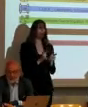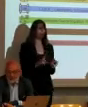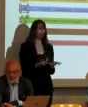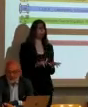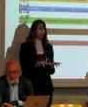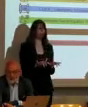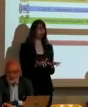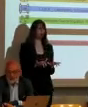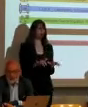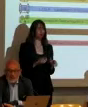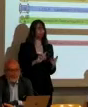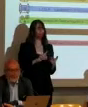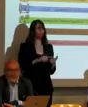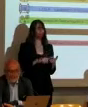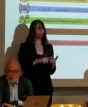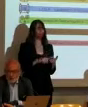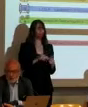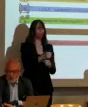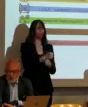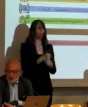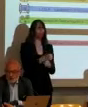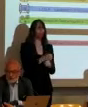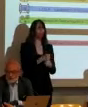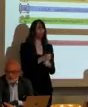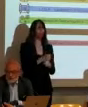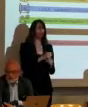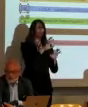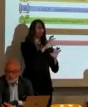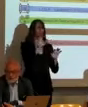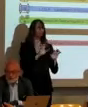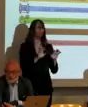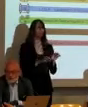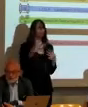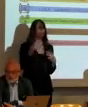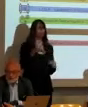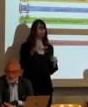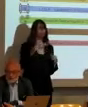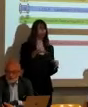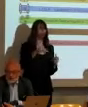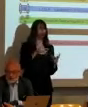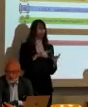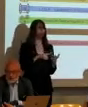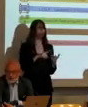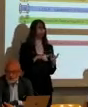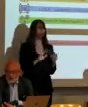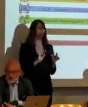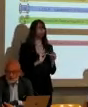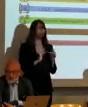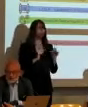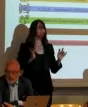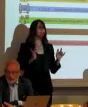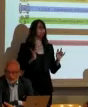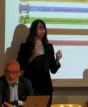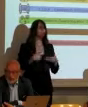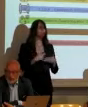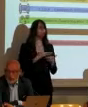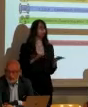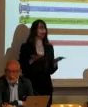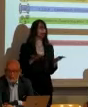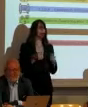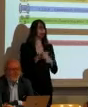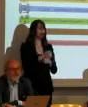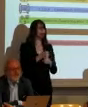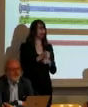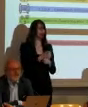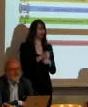studi antichistici, il laboratorio geocartografico Giuseppe Caracci, il Digital and Public History Laboratory e il